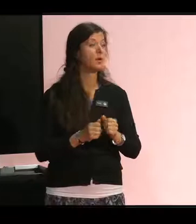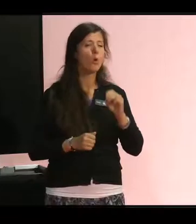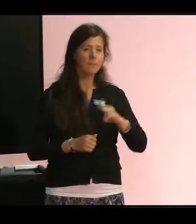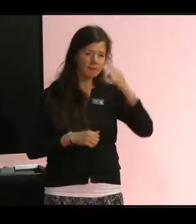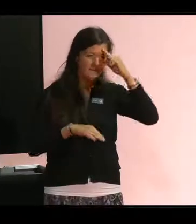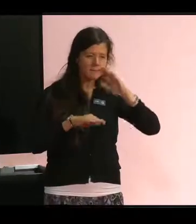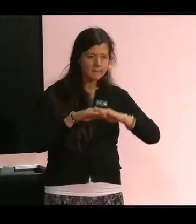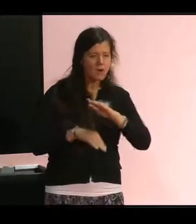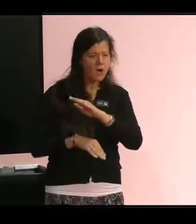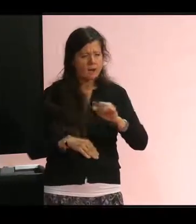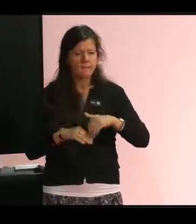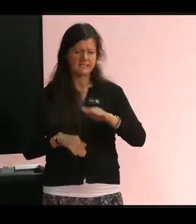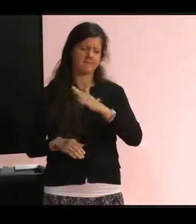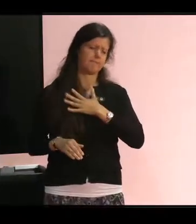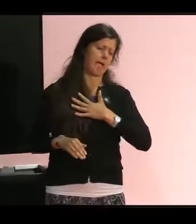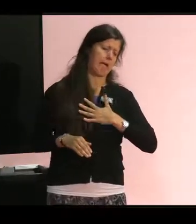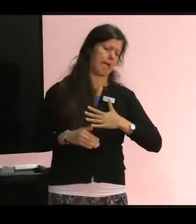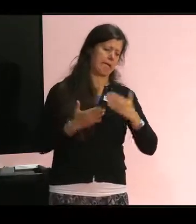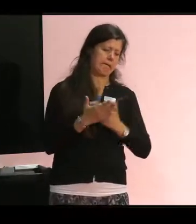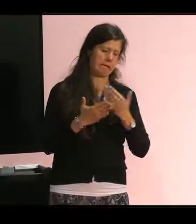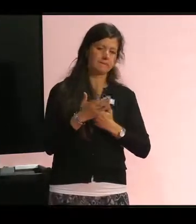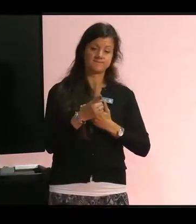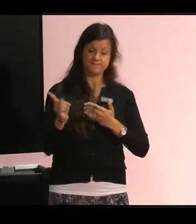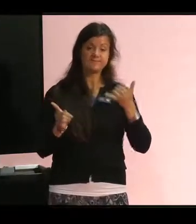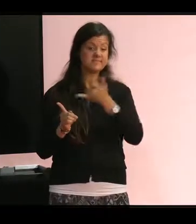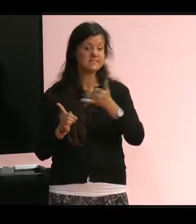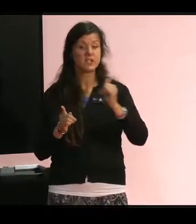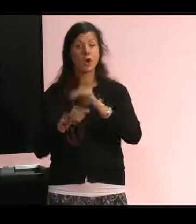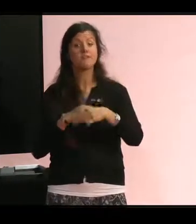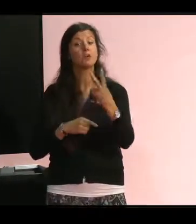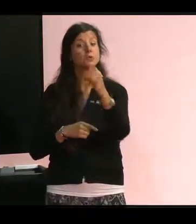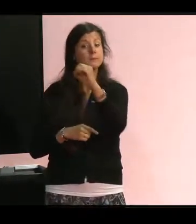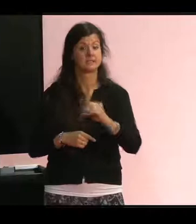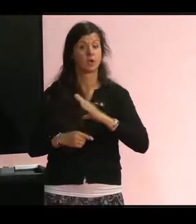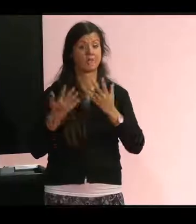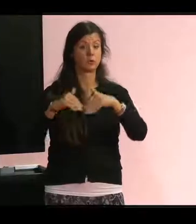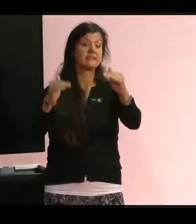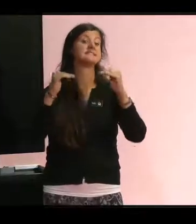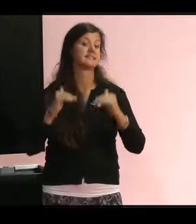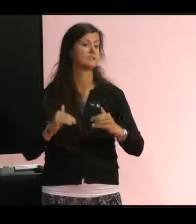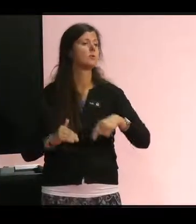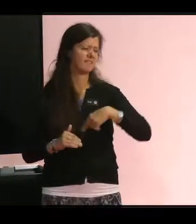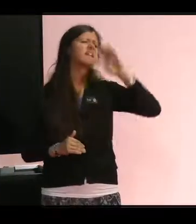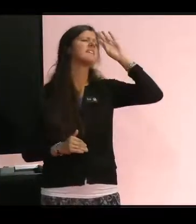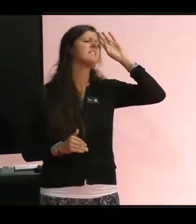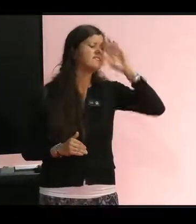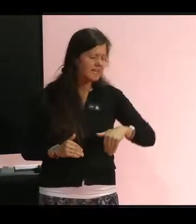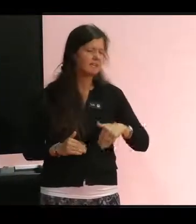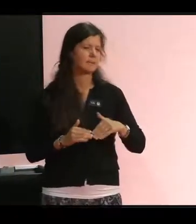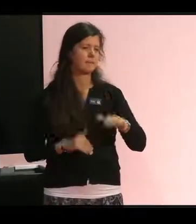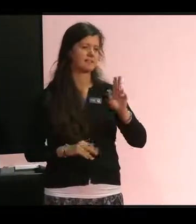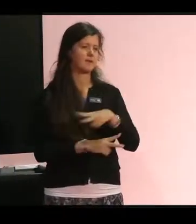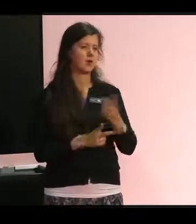de allra fattigaste i världen, då är det 20%. Vi vet sedan tidigare att det är de fattigaste som